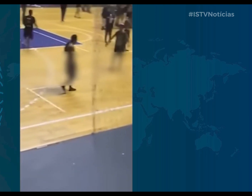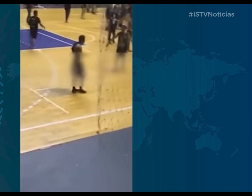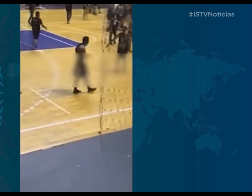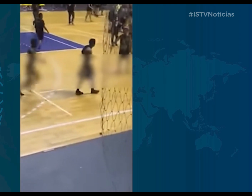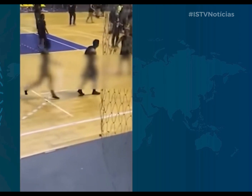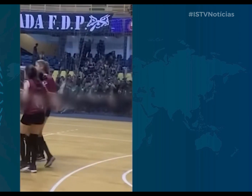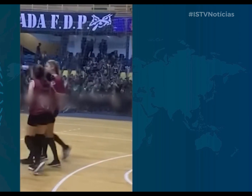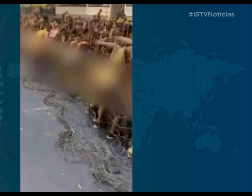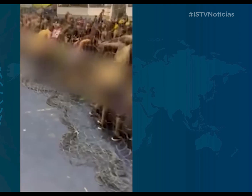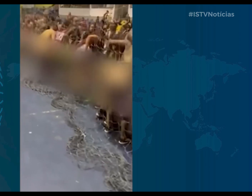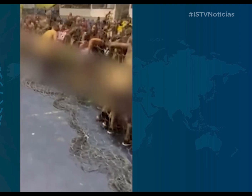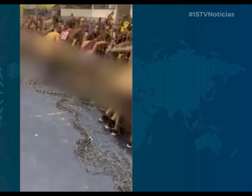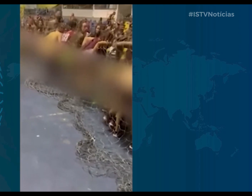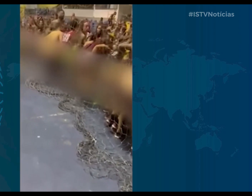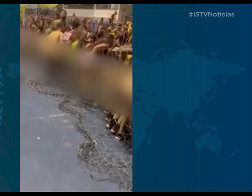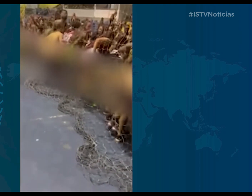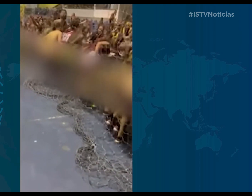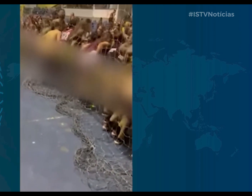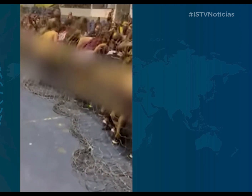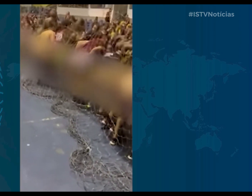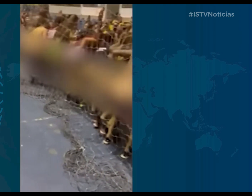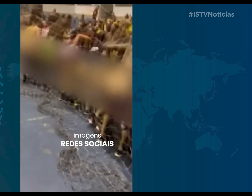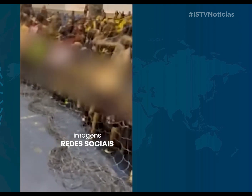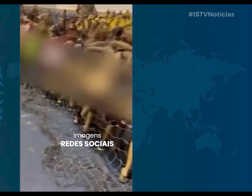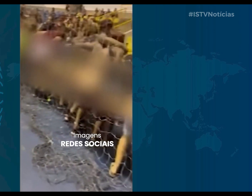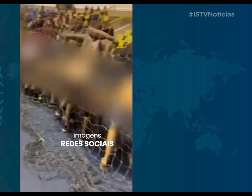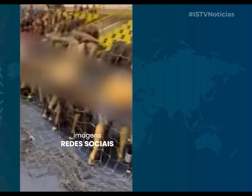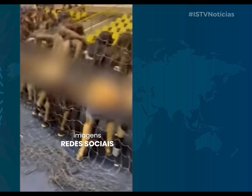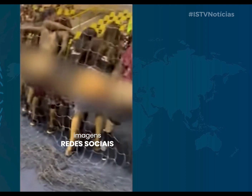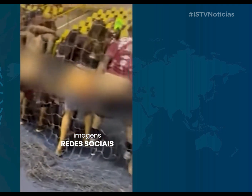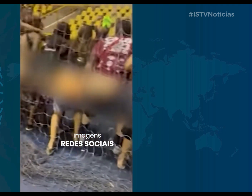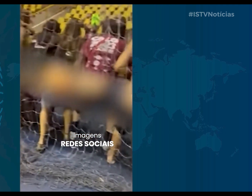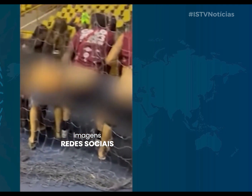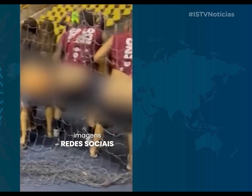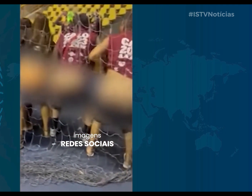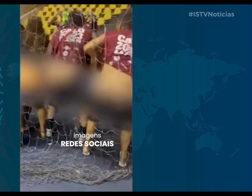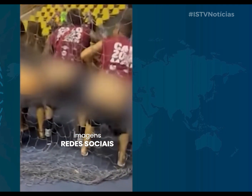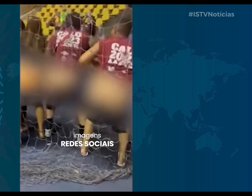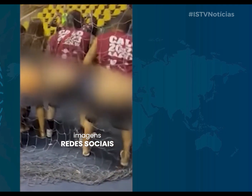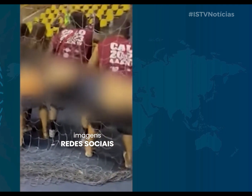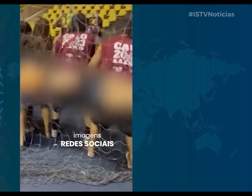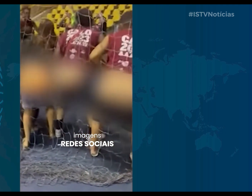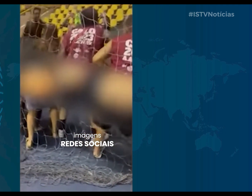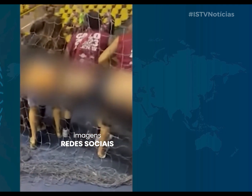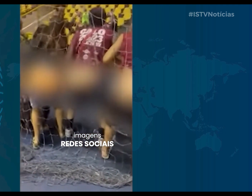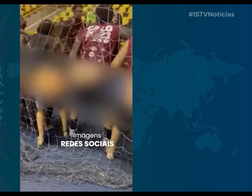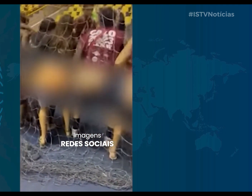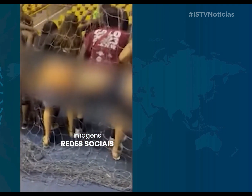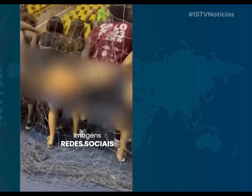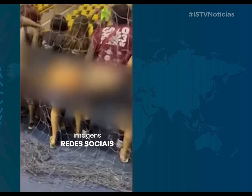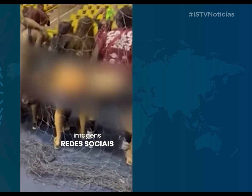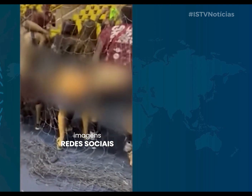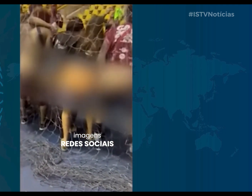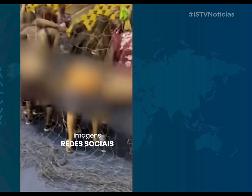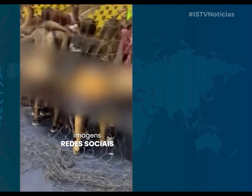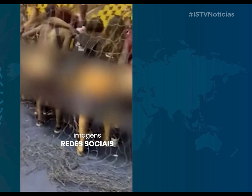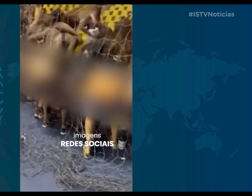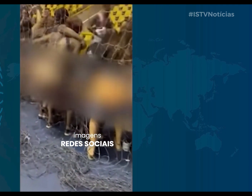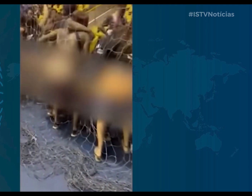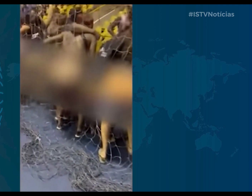ainda seminus. A gente vai continuar acompanhando esse caso, principalmente por se tratar de futuros profissionais que estão